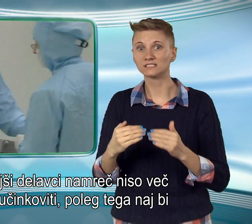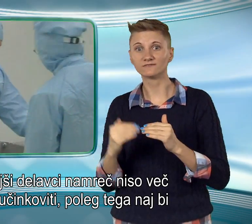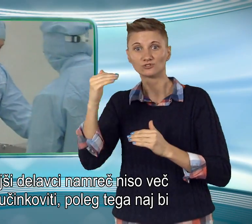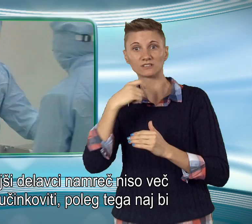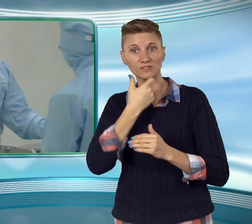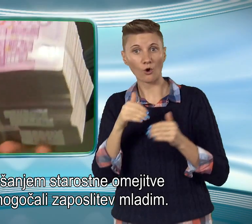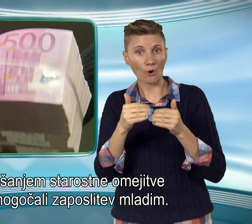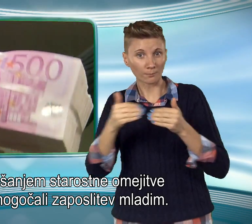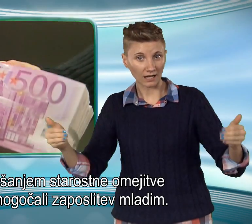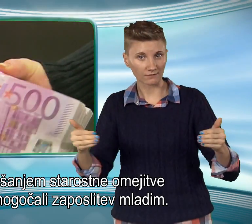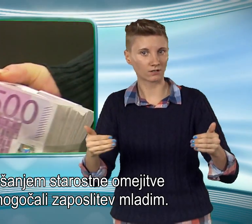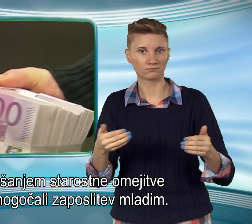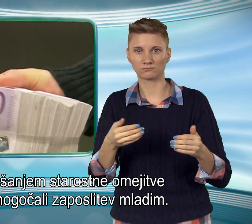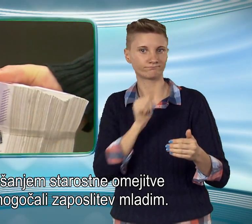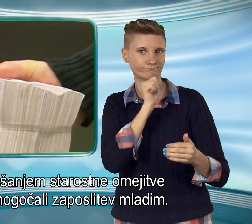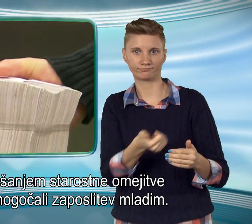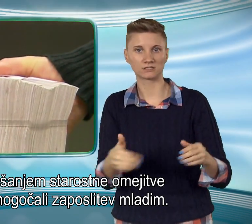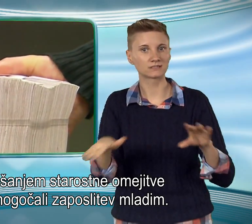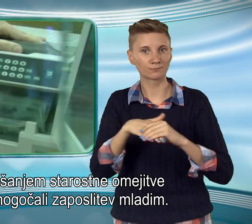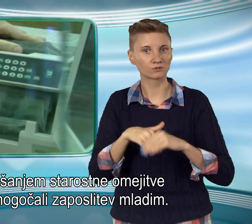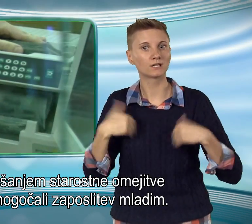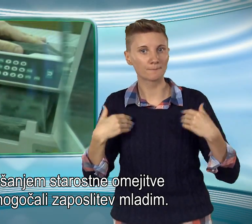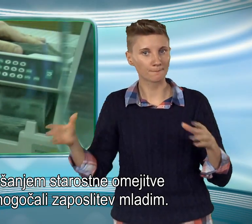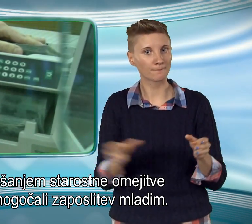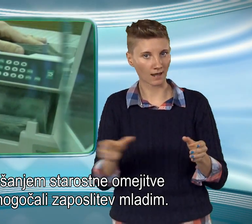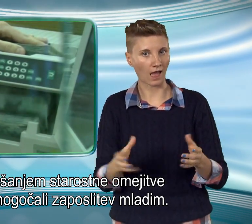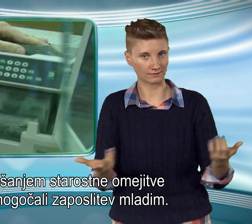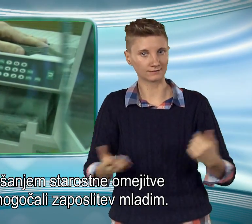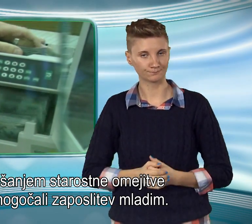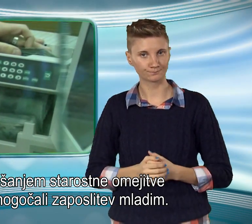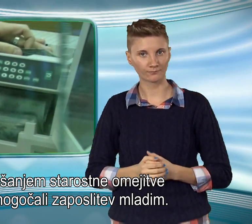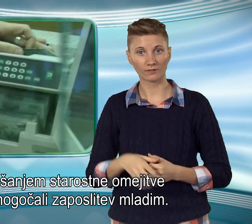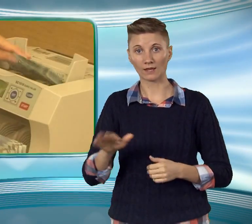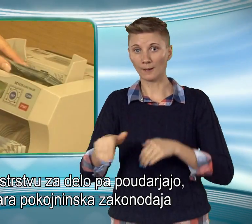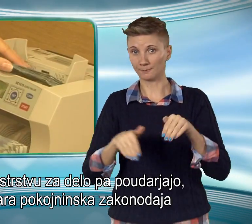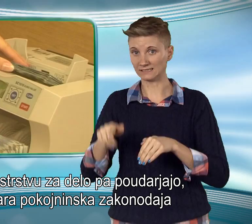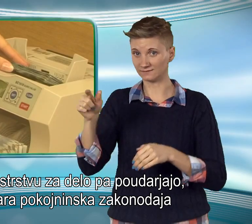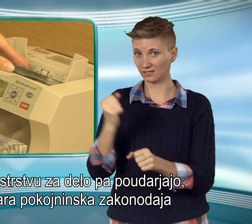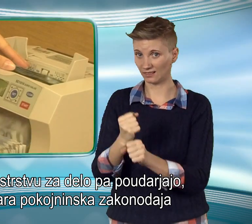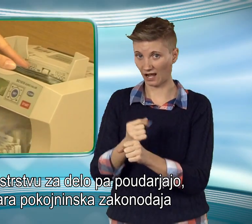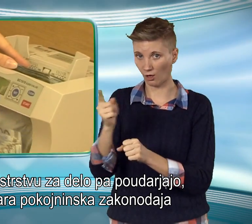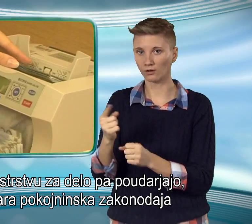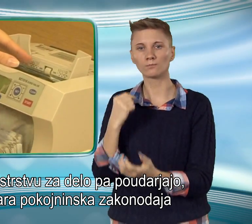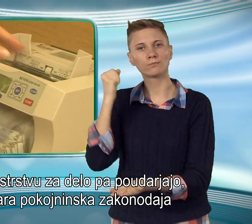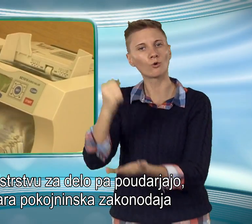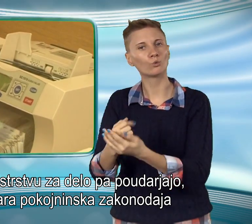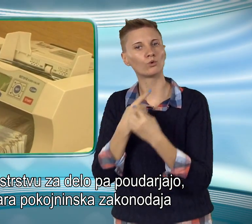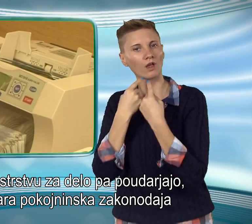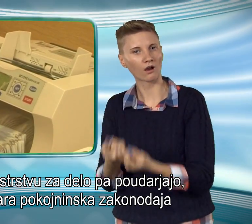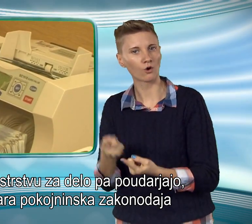zvišanjem starostne omejitve onemogočali zaposlitev mladim. Na ministrstvu za delo pa poudarjajo, da